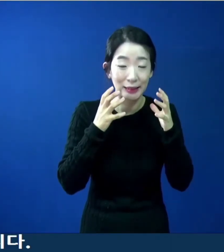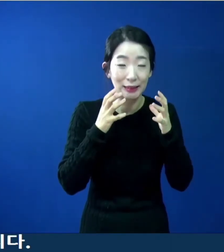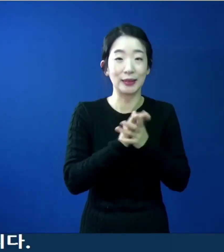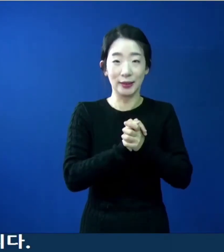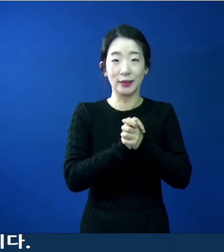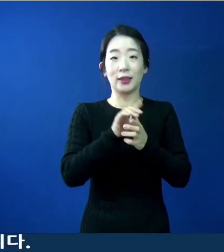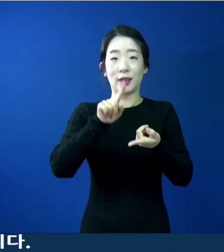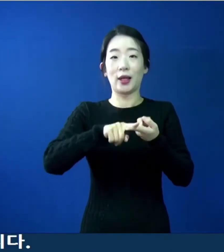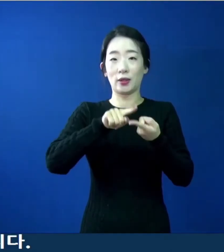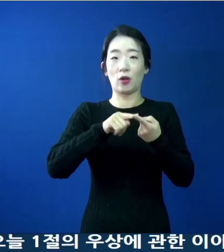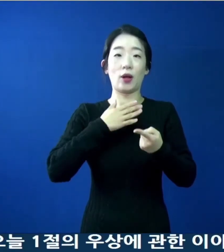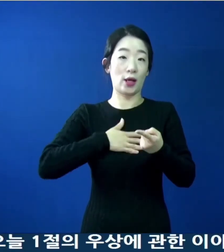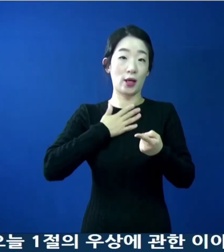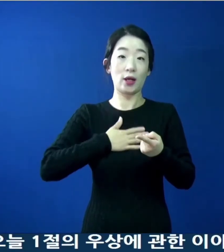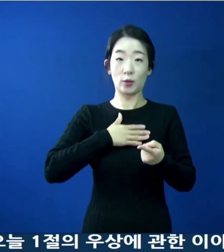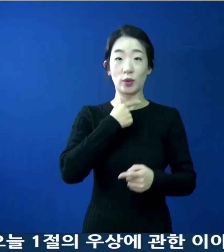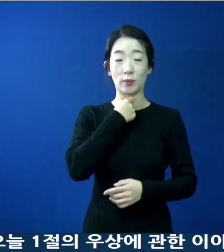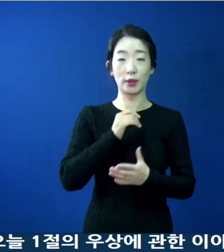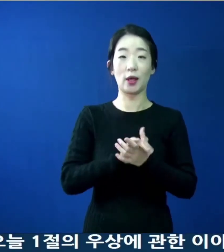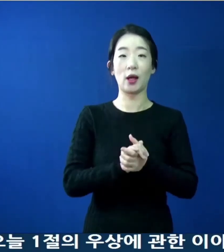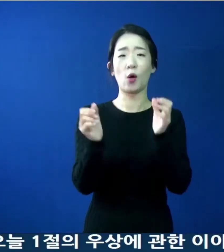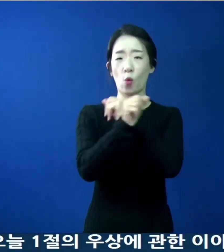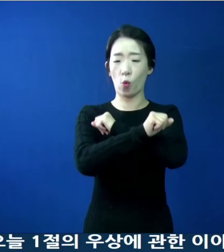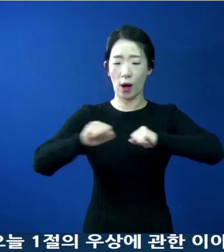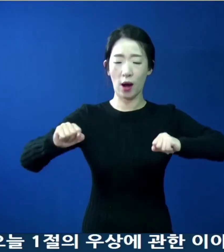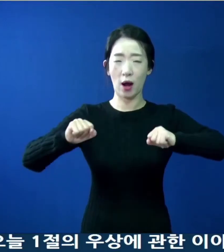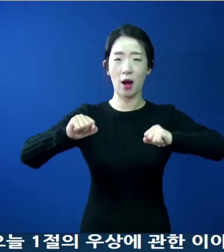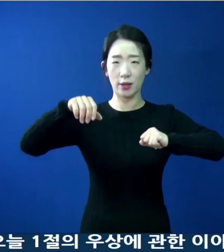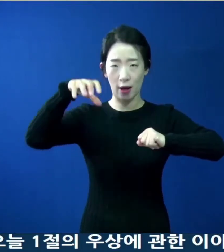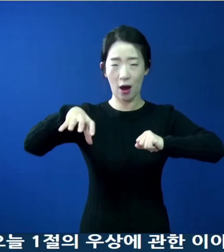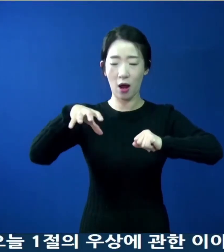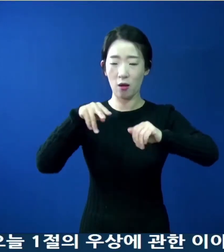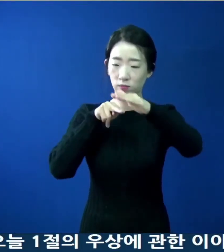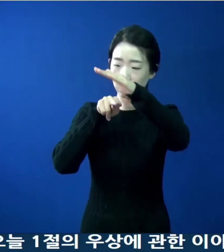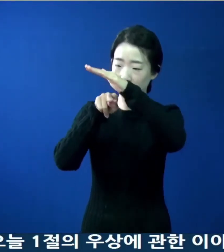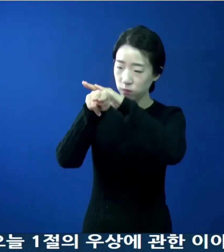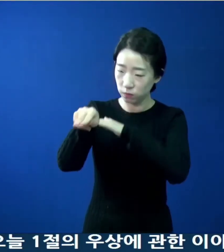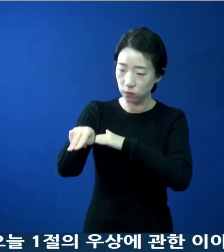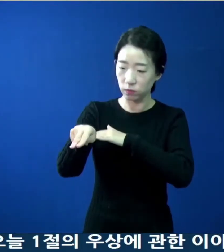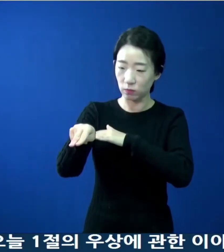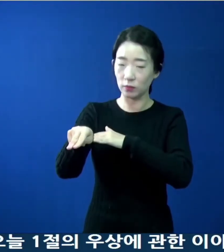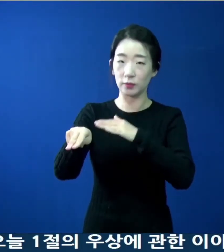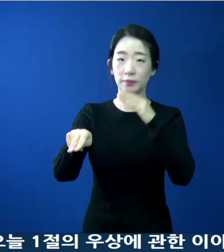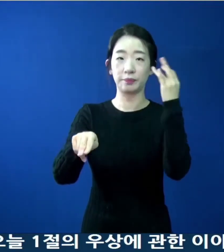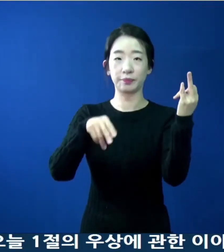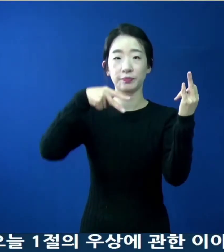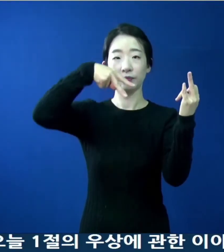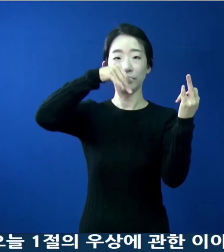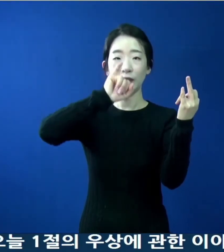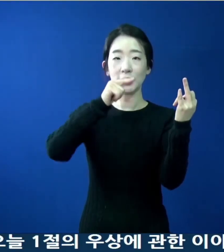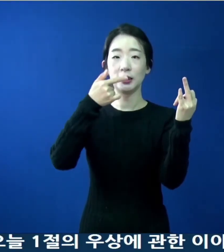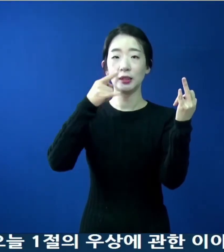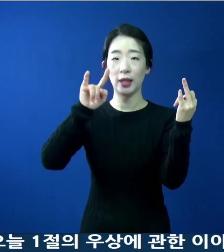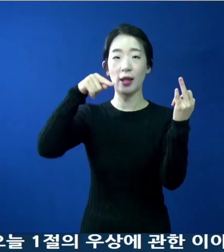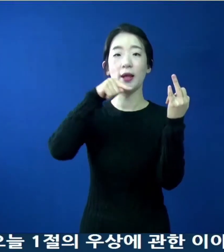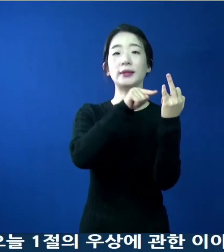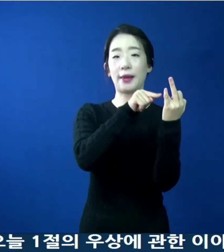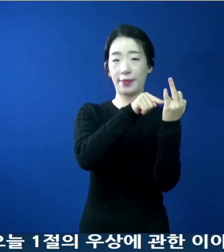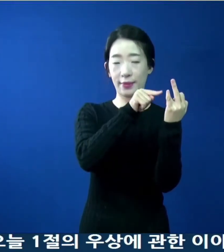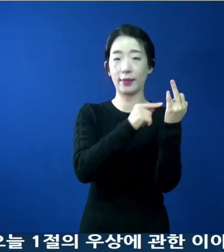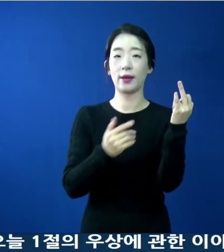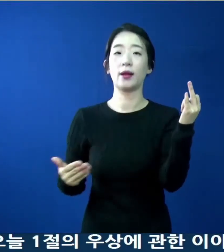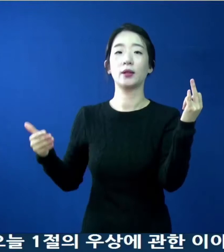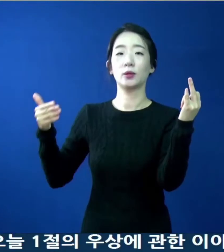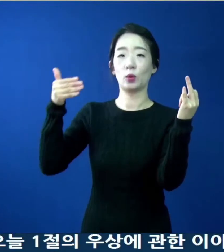나와서 광야로 들어갑니다. 광야로 들어간 지 얼마 안 돼서 시내산에 도착하게 되죠. 오늘 다 레위기에도 배경이